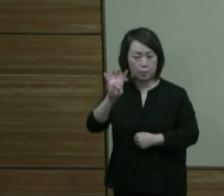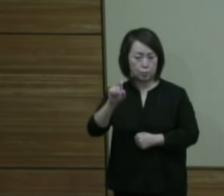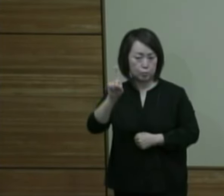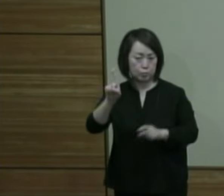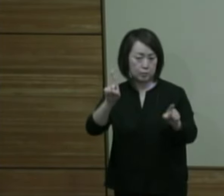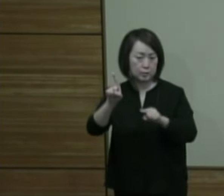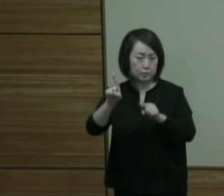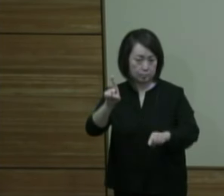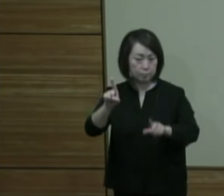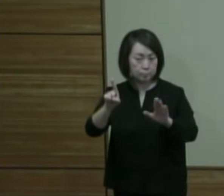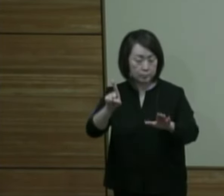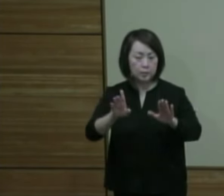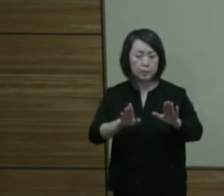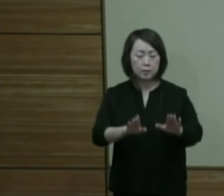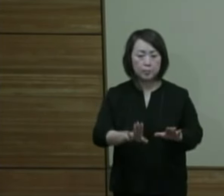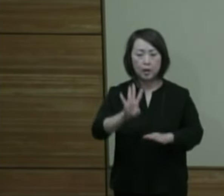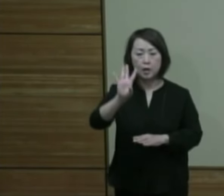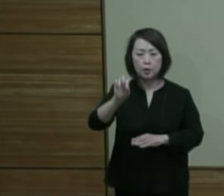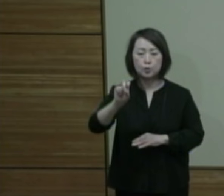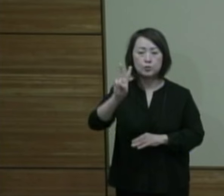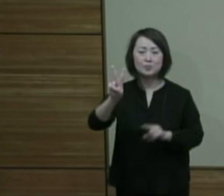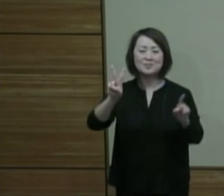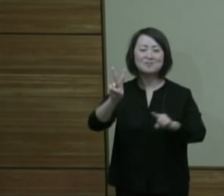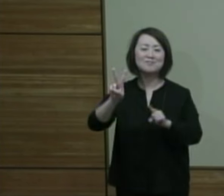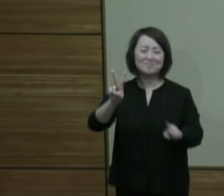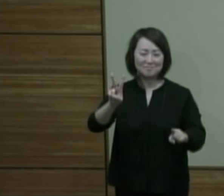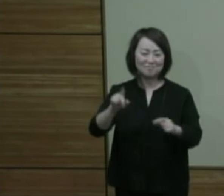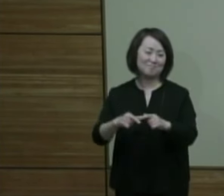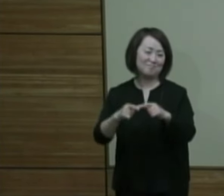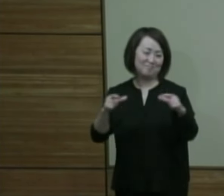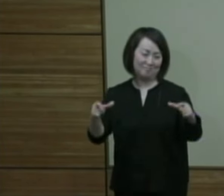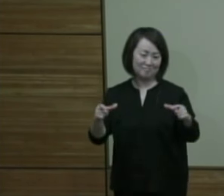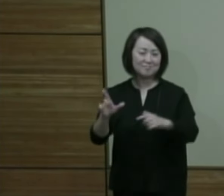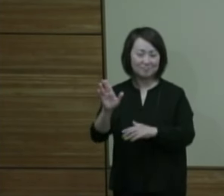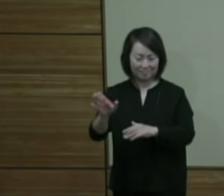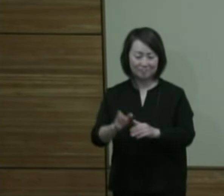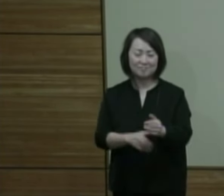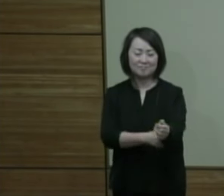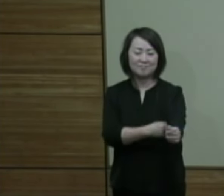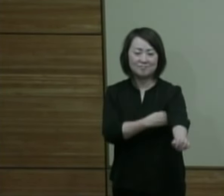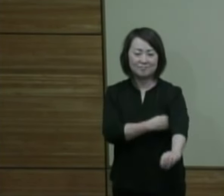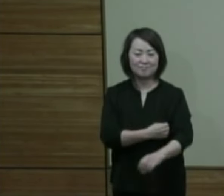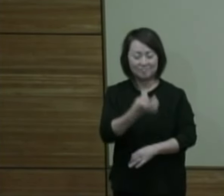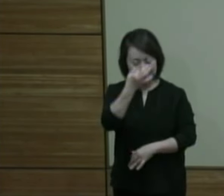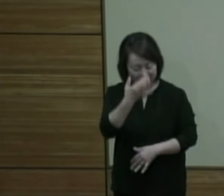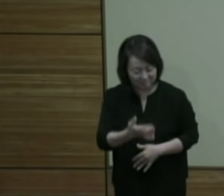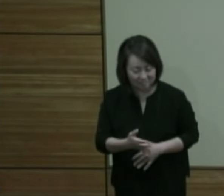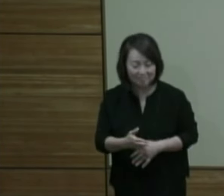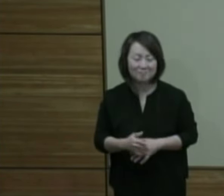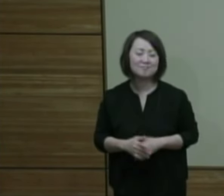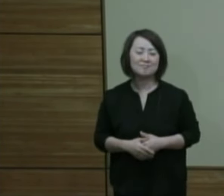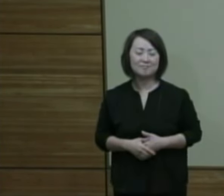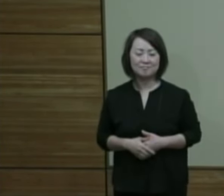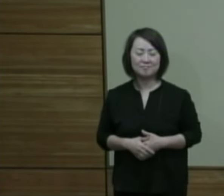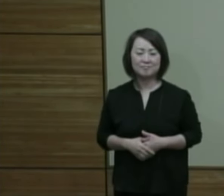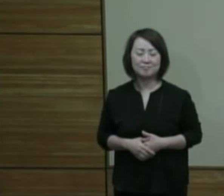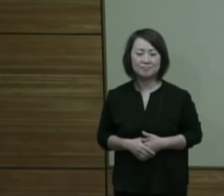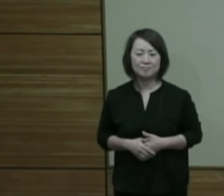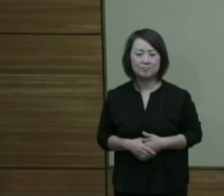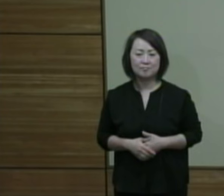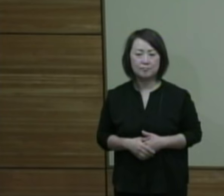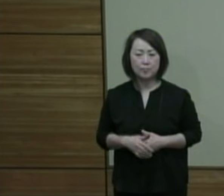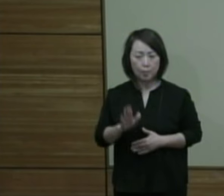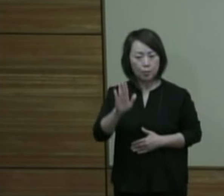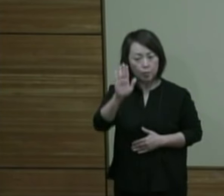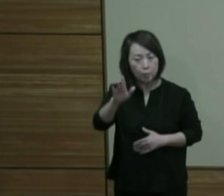ですが、現時点で今42名になってますんで、 42名、1人増えたんやね。 はいはい、そうです、 はい、失礼しました。1人増えたそうです。じゃああと増える